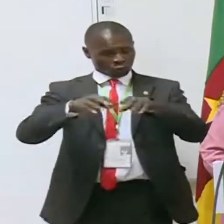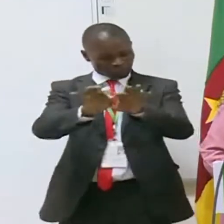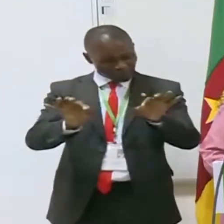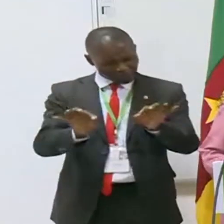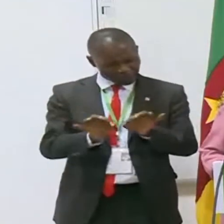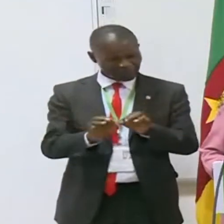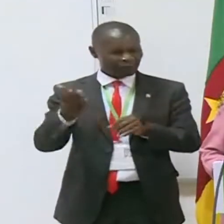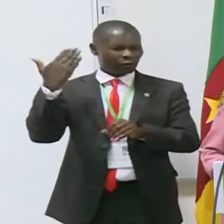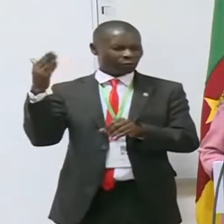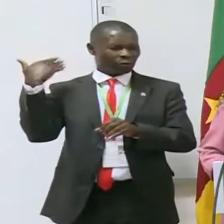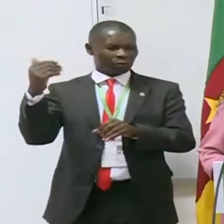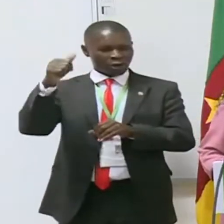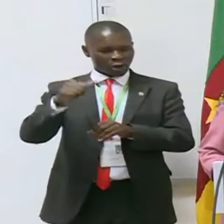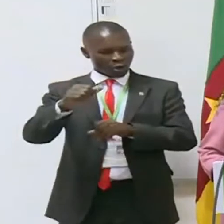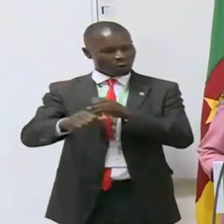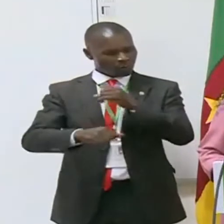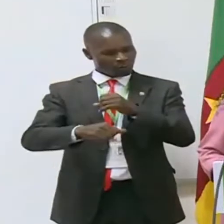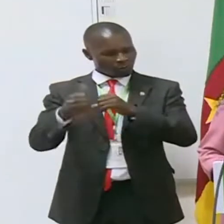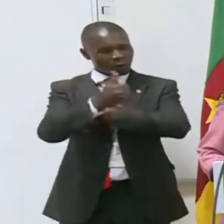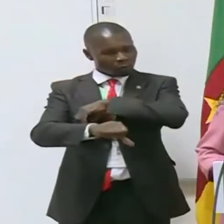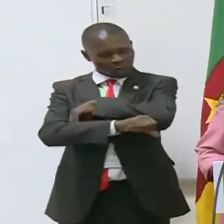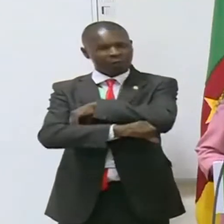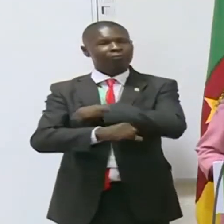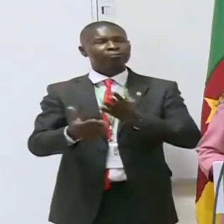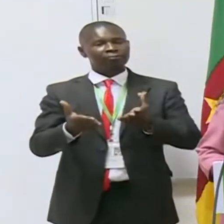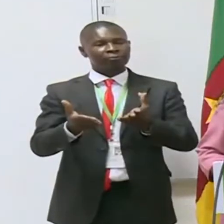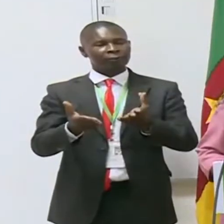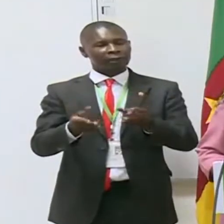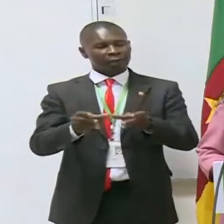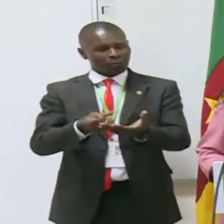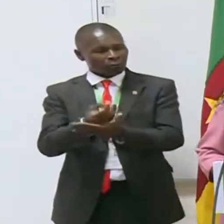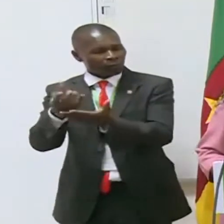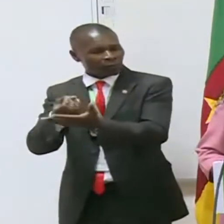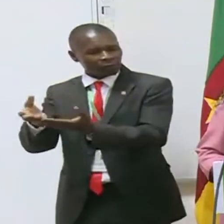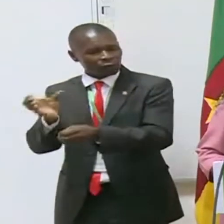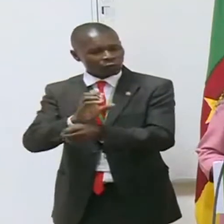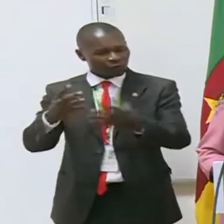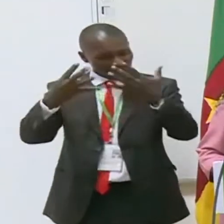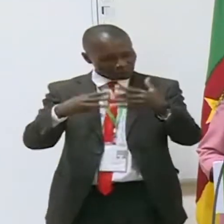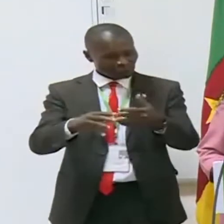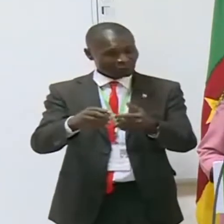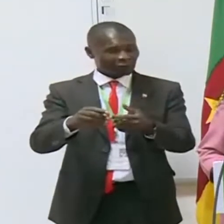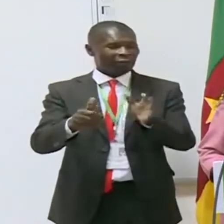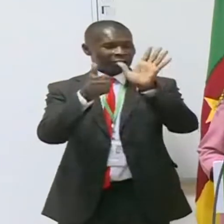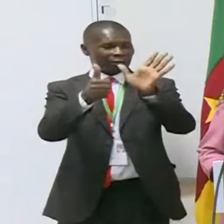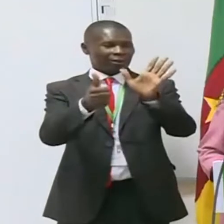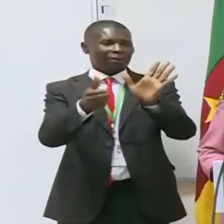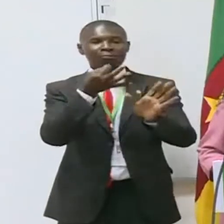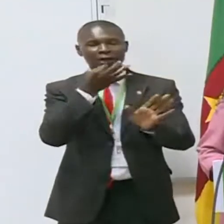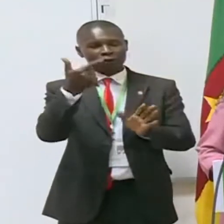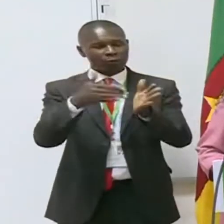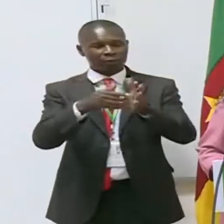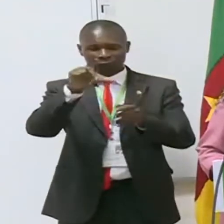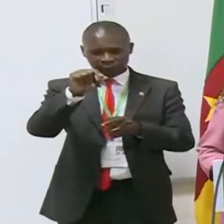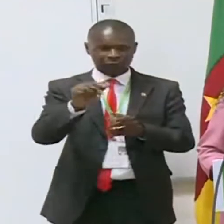Manaouda Malachi. Notre pays connaît depuis près d'un mois la propagation du COVID-19, dont le